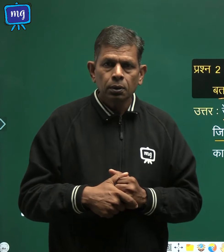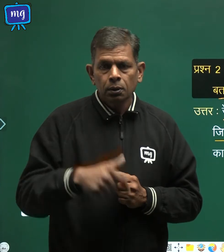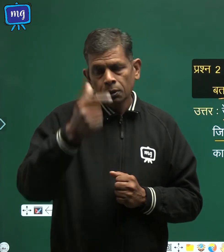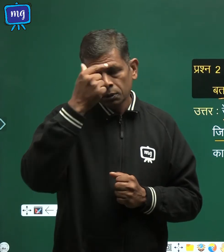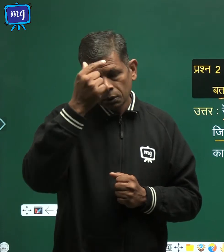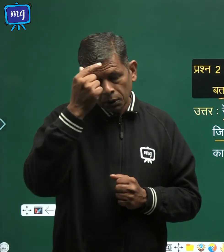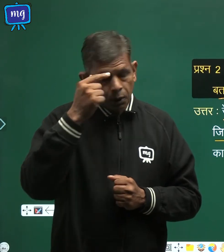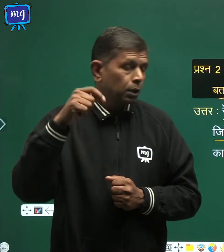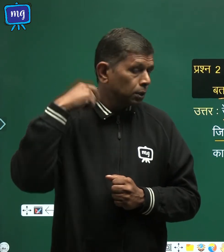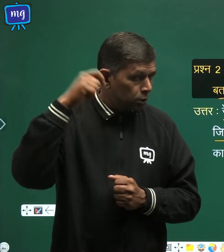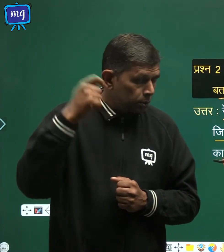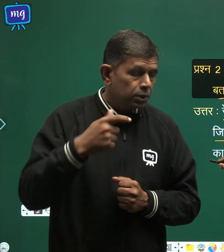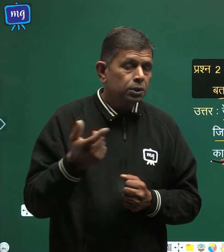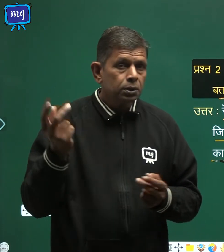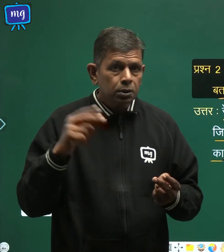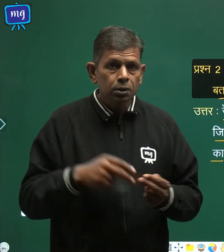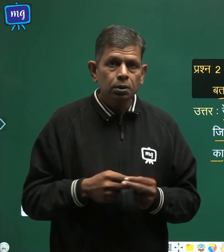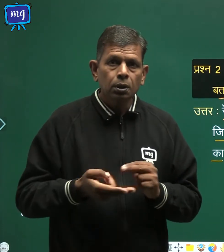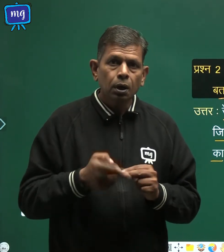संकटापन्न स्पीशीज का